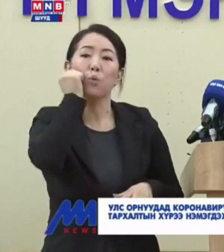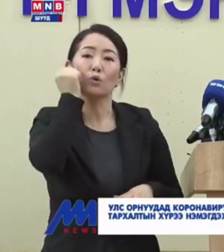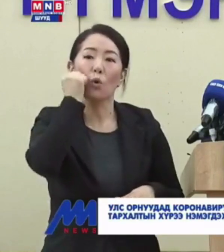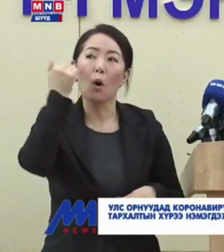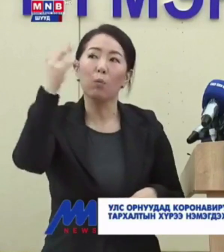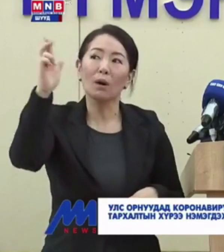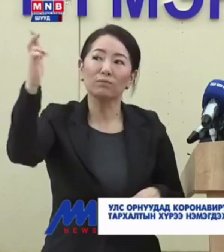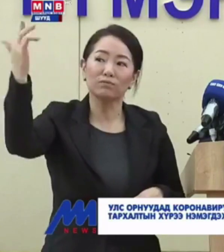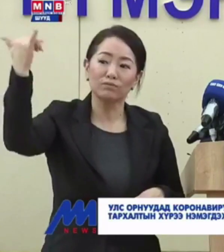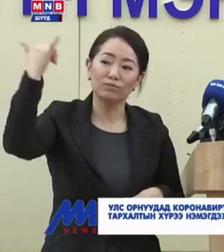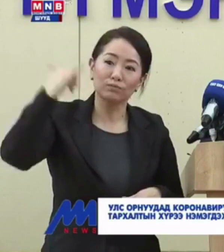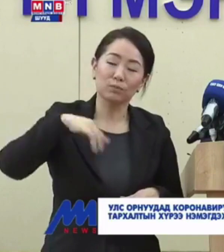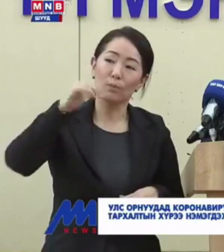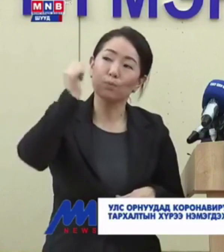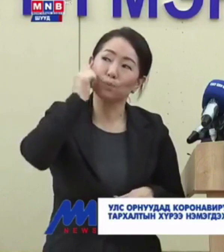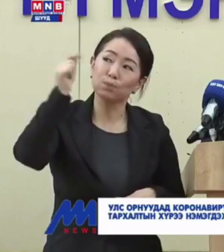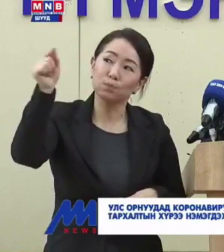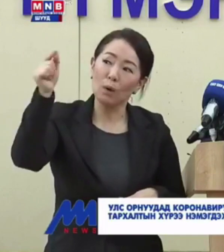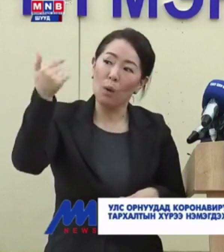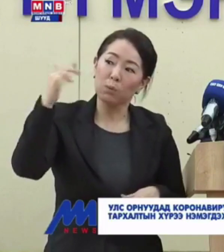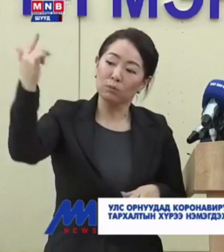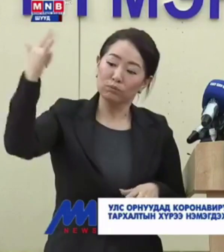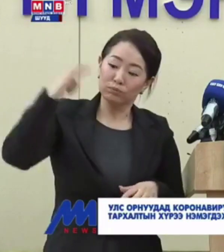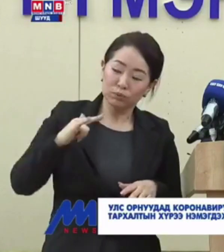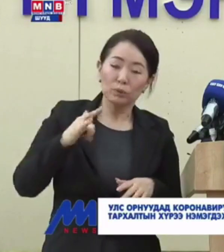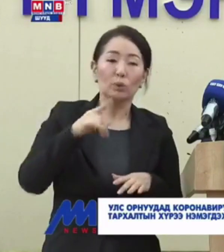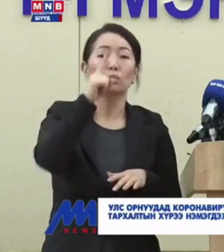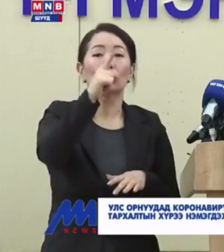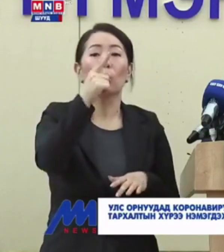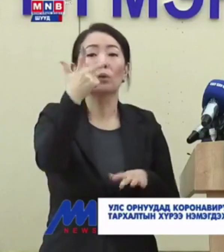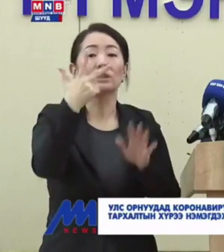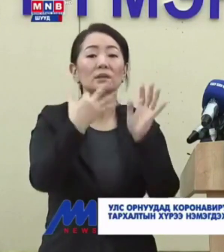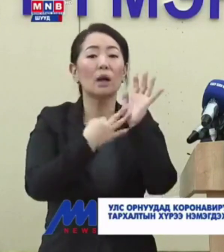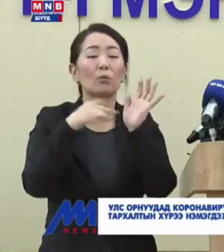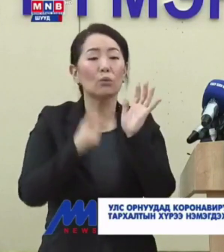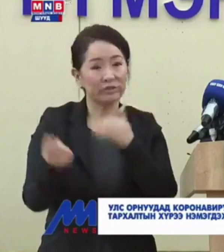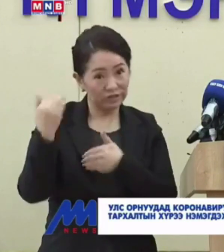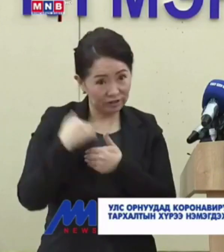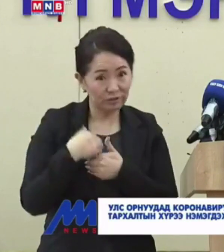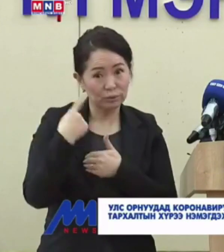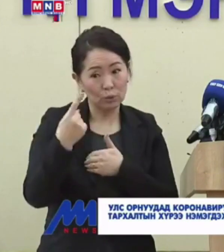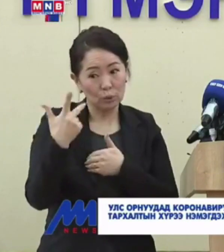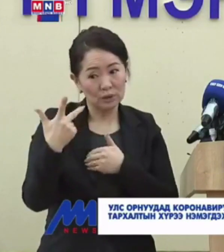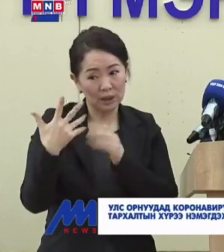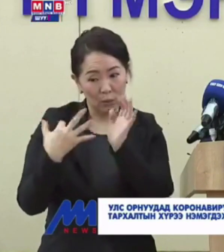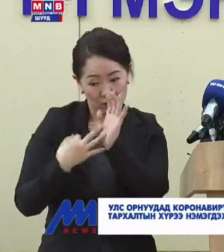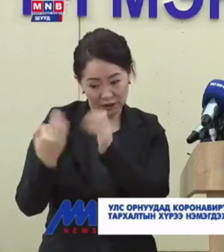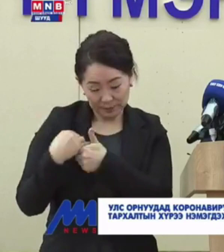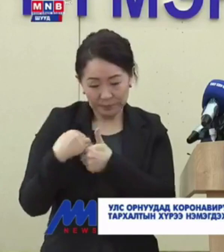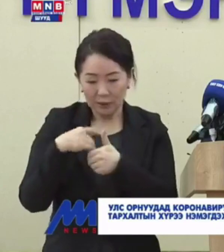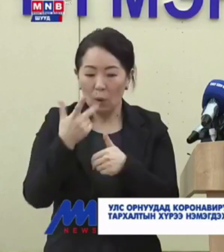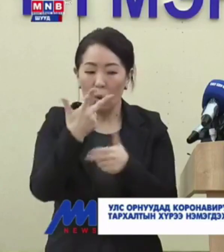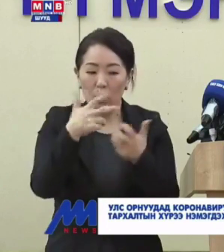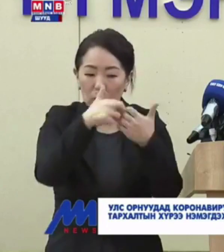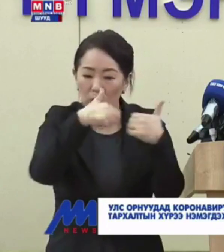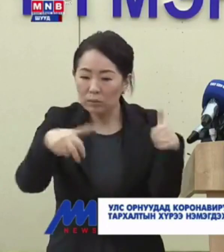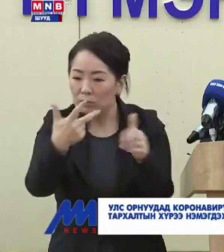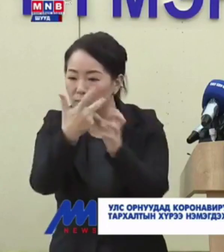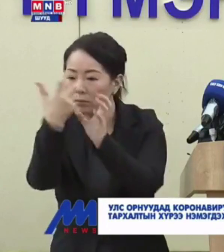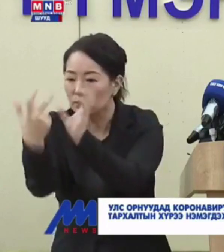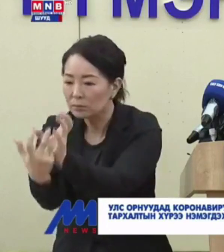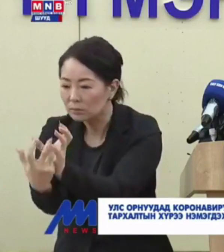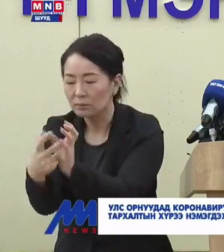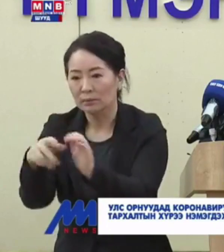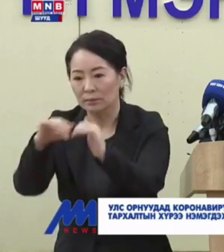чиглэлд ирсэн онцоор 138 иргэн ирсэн. За энэ иргэдээс бол 3 хүнийг бол халдвар төвчөө судлын үндэсний төвөөр бид нар